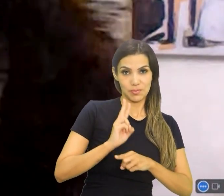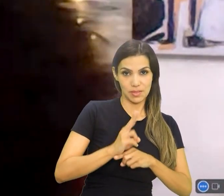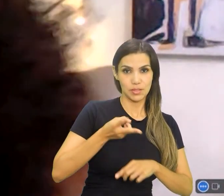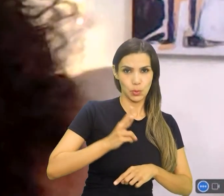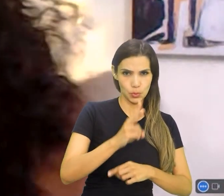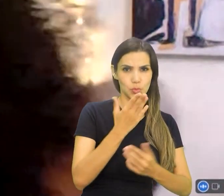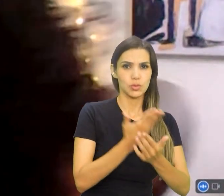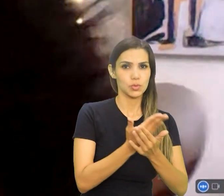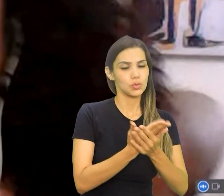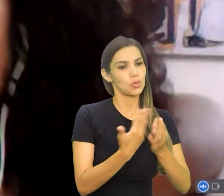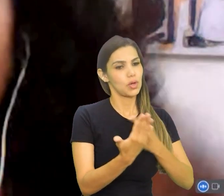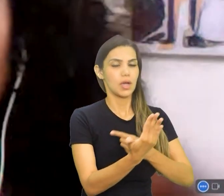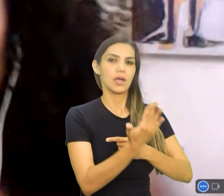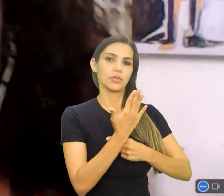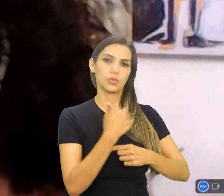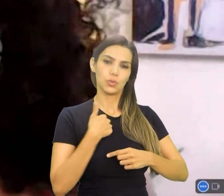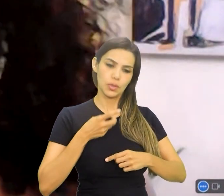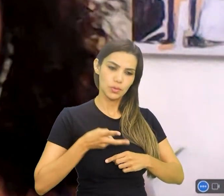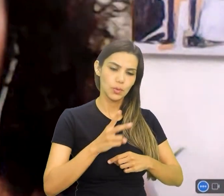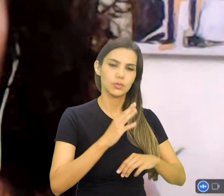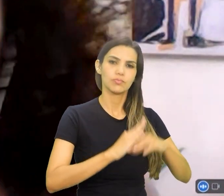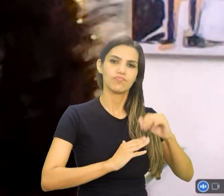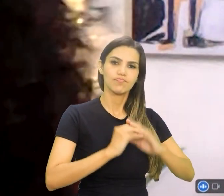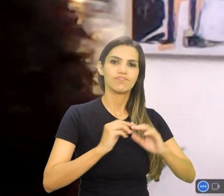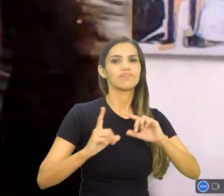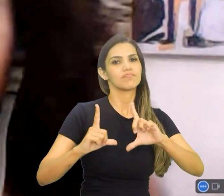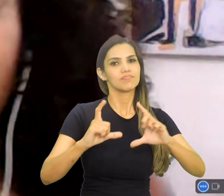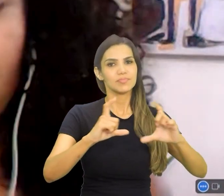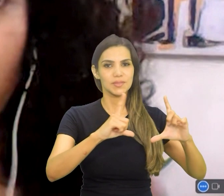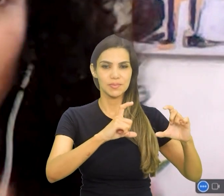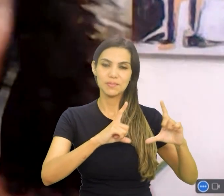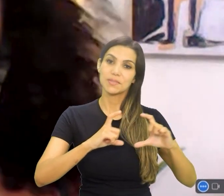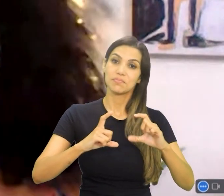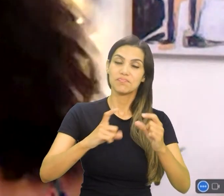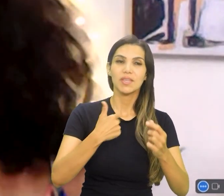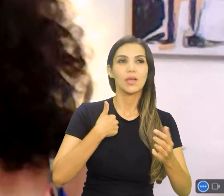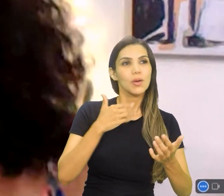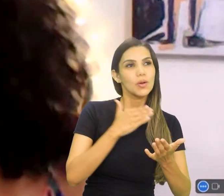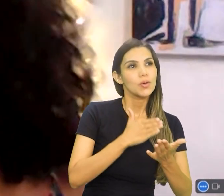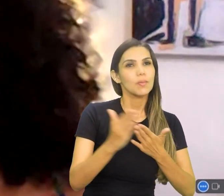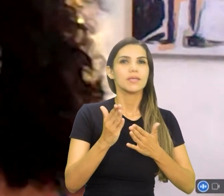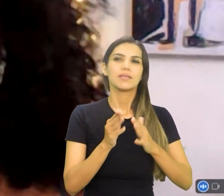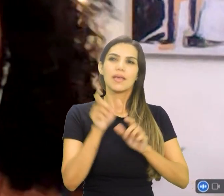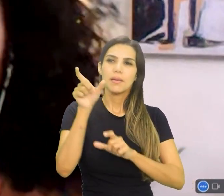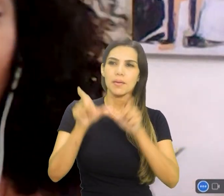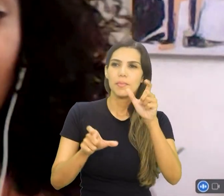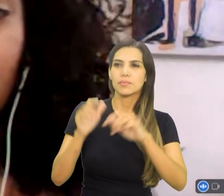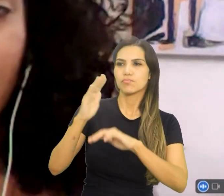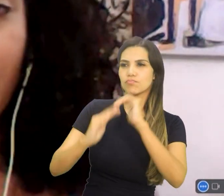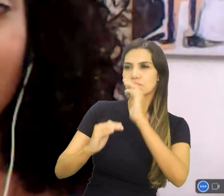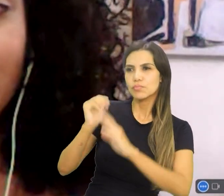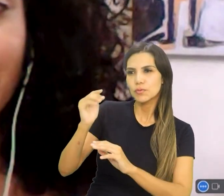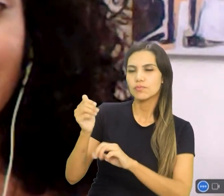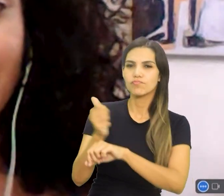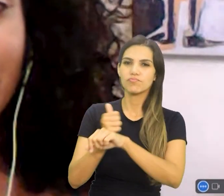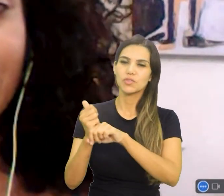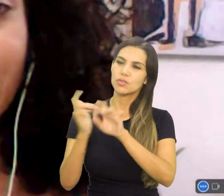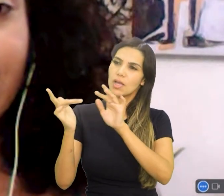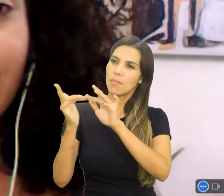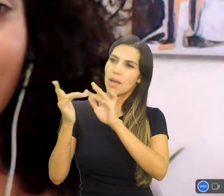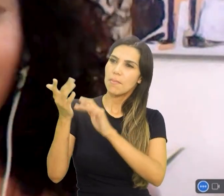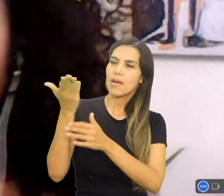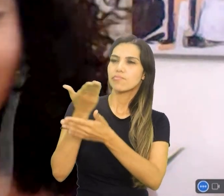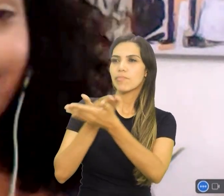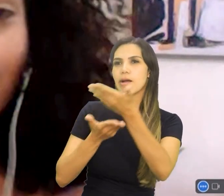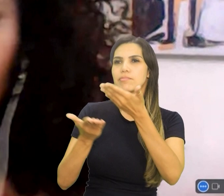foi uma profissão que eu acabei seguindo, assim, porque foi onde eu comecei a estabelecer meus primeiros contatos profissionais.